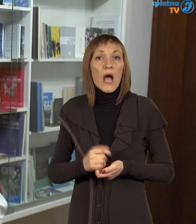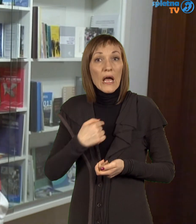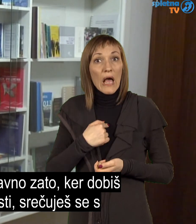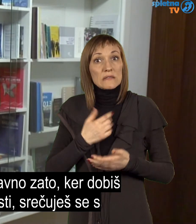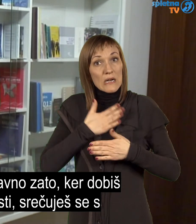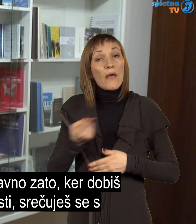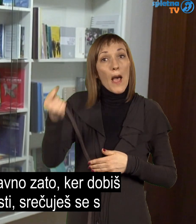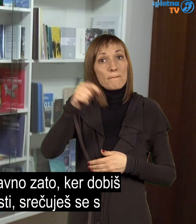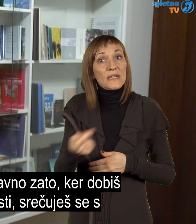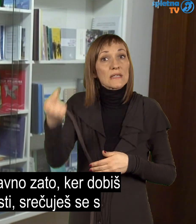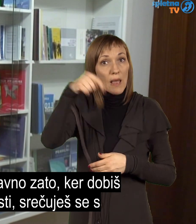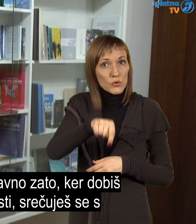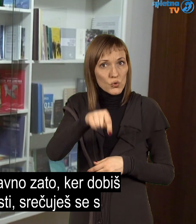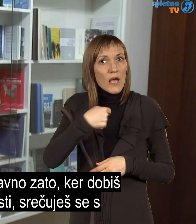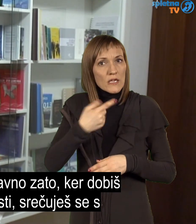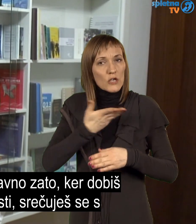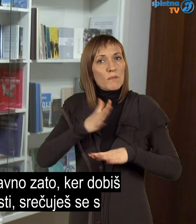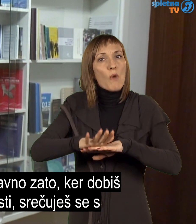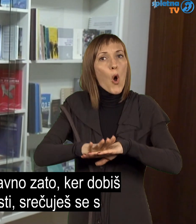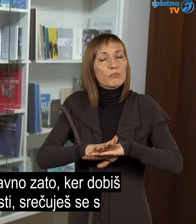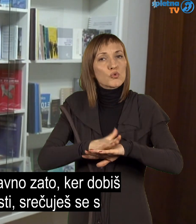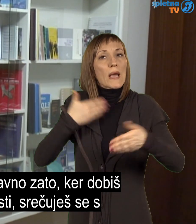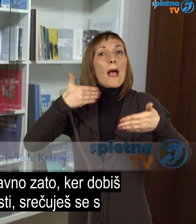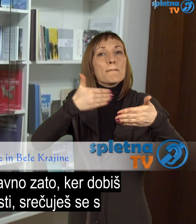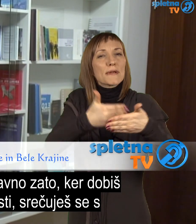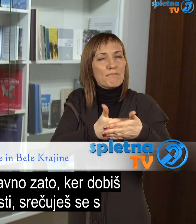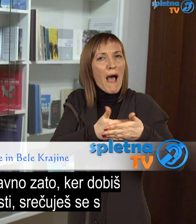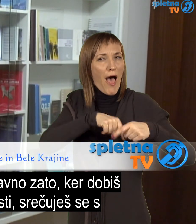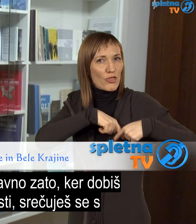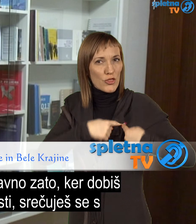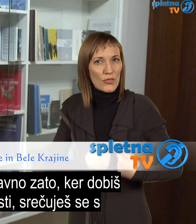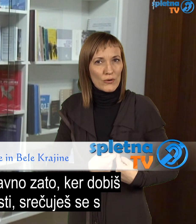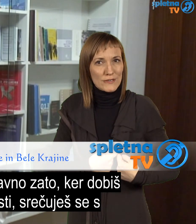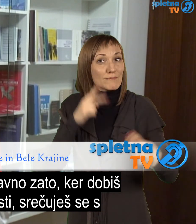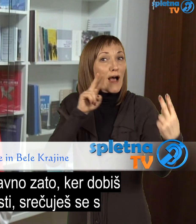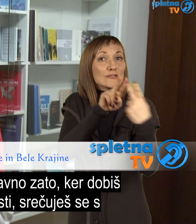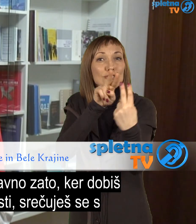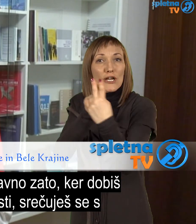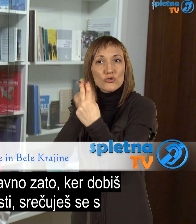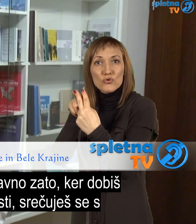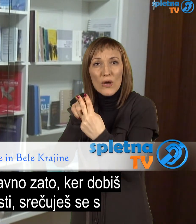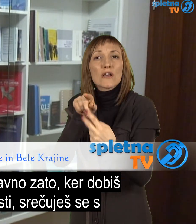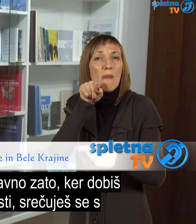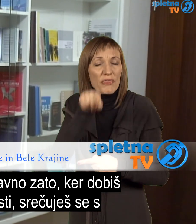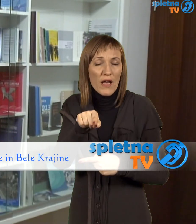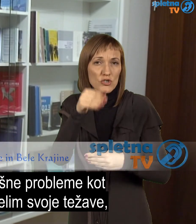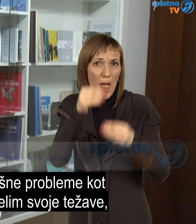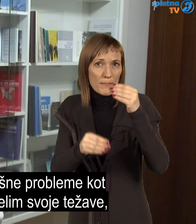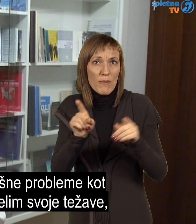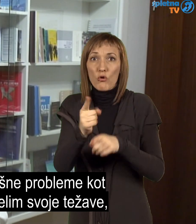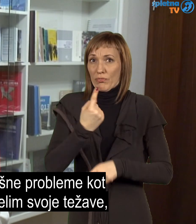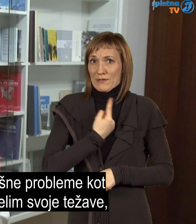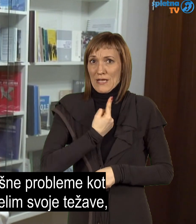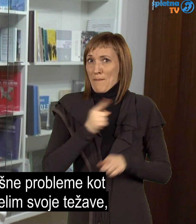Sem rada zahajam ravno zato, ker dobiš občutek pripadnosti, srečuje se s tistimi, ki imajo